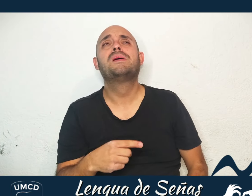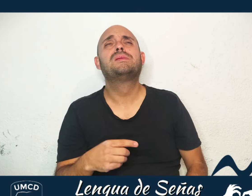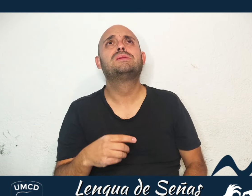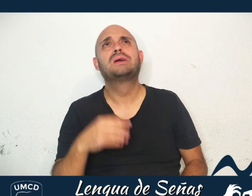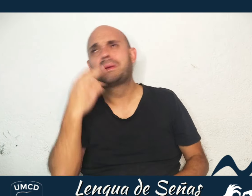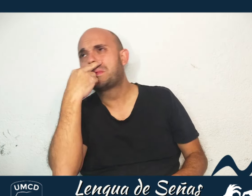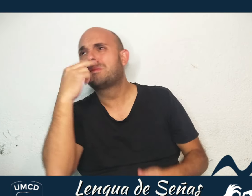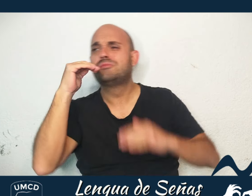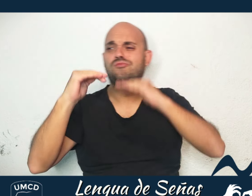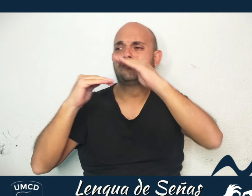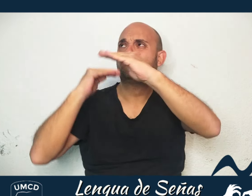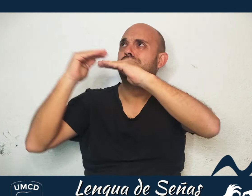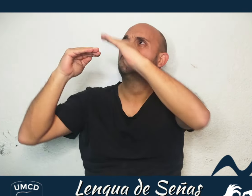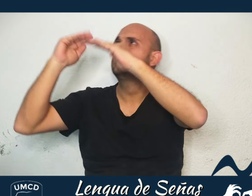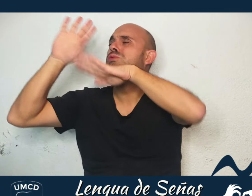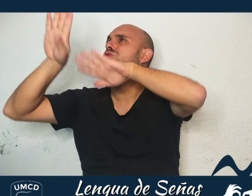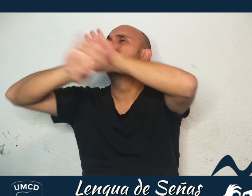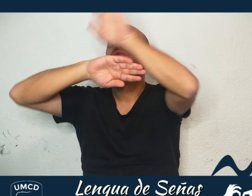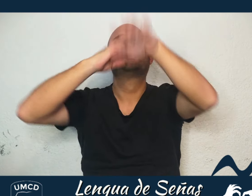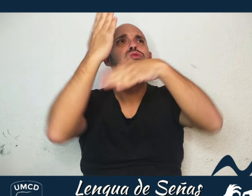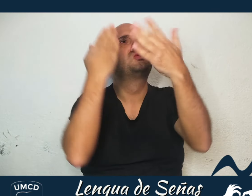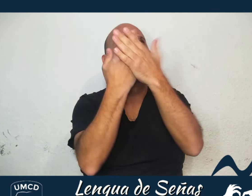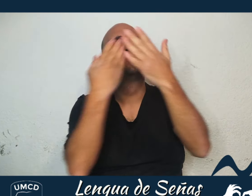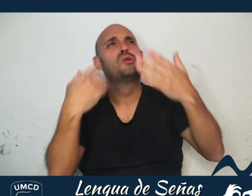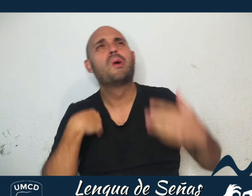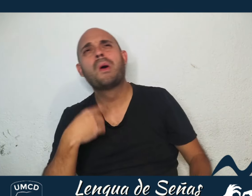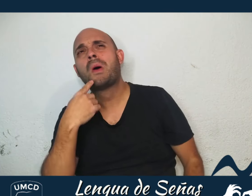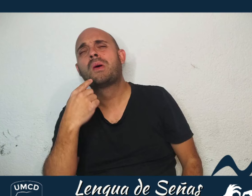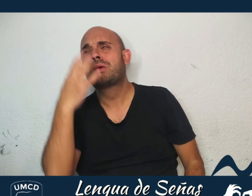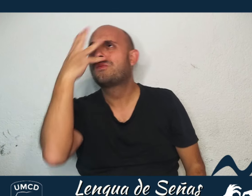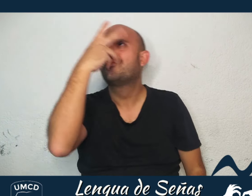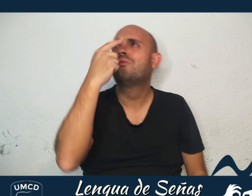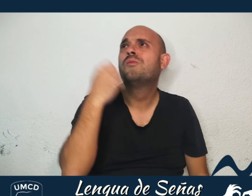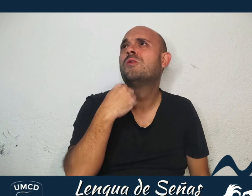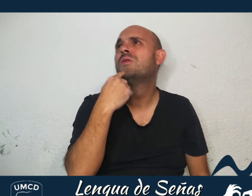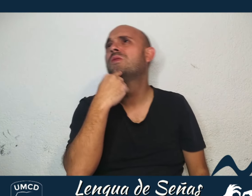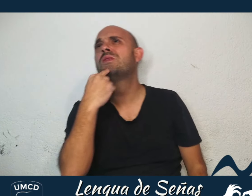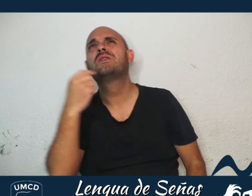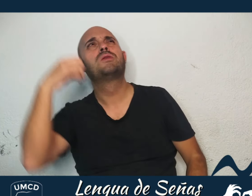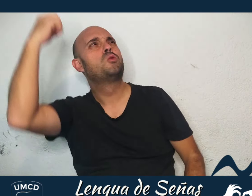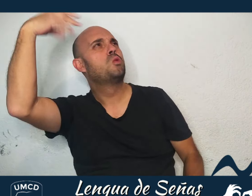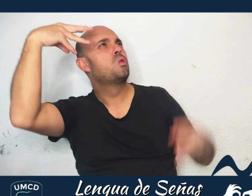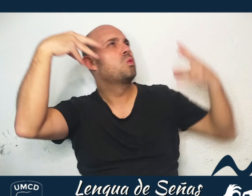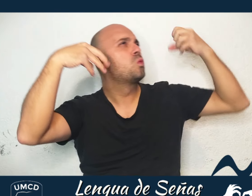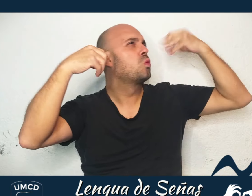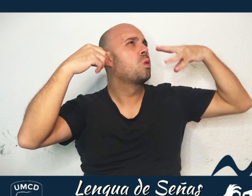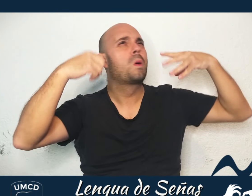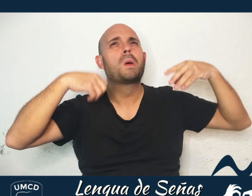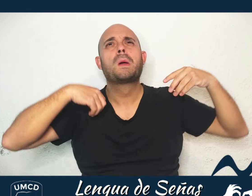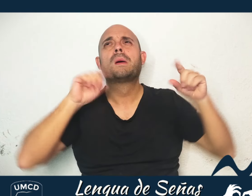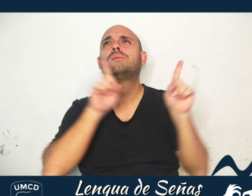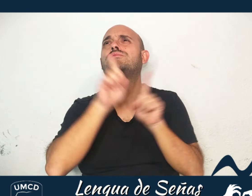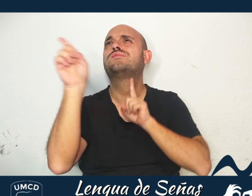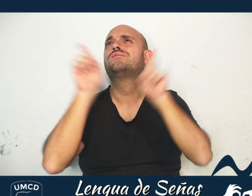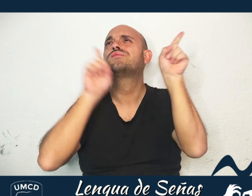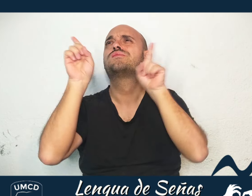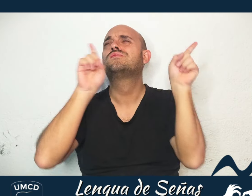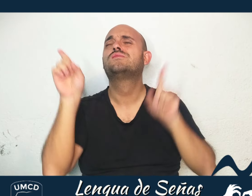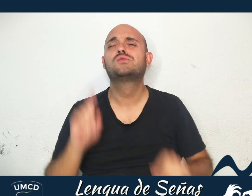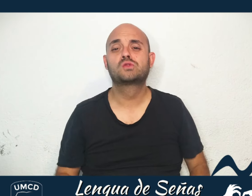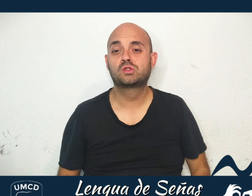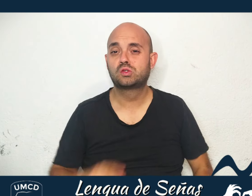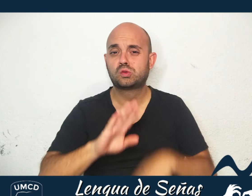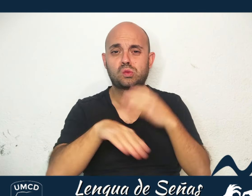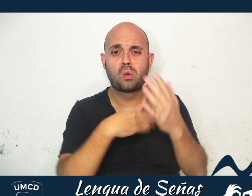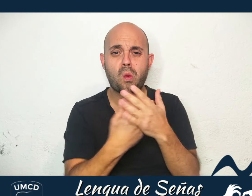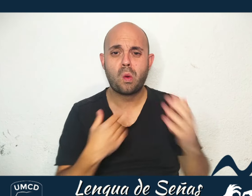las capas de ozono y las capas y el reflejo del agua y de la luz que genera esta visión